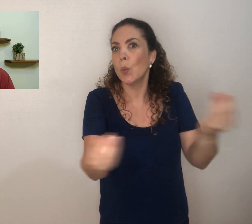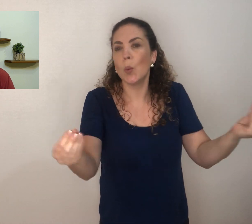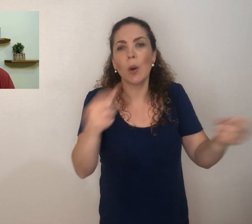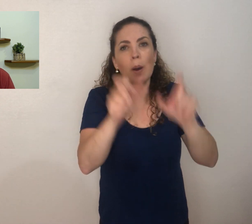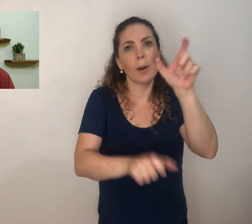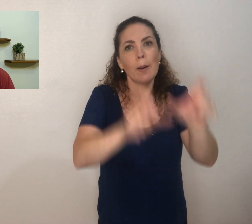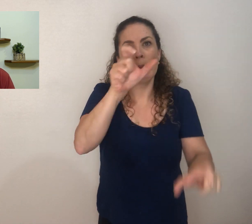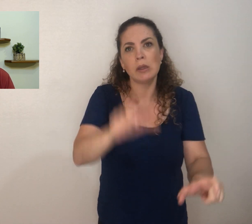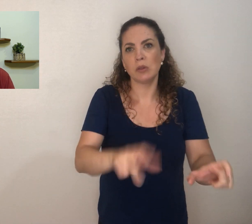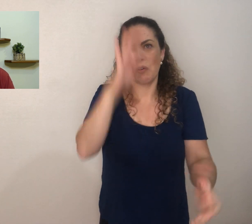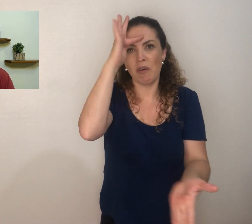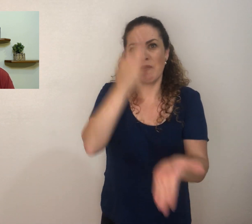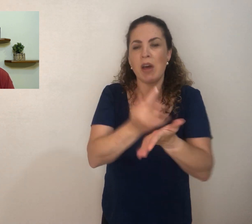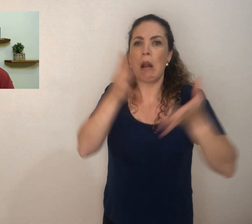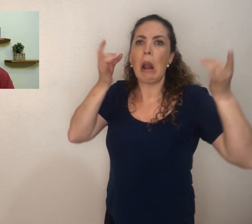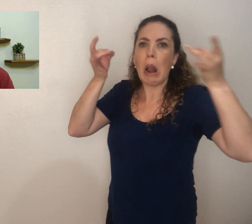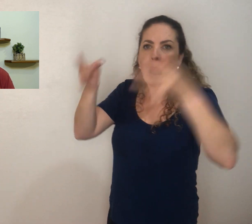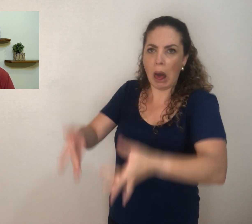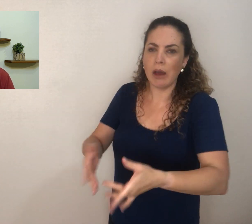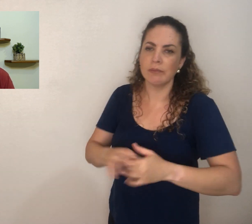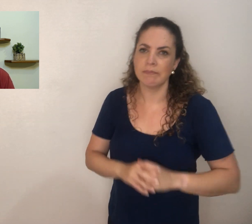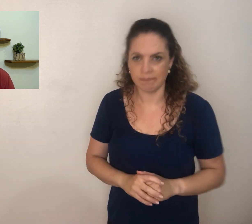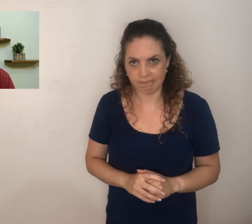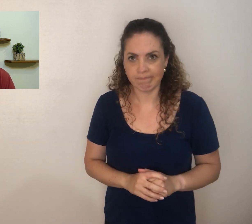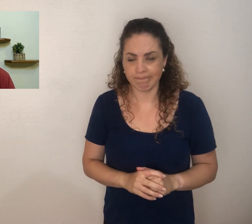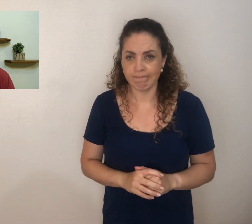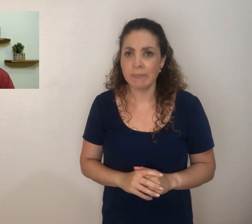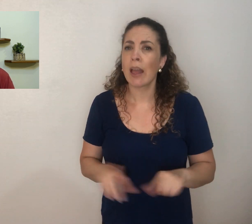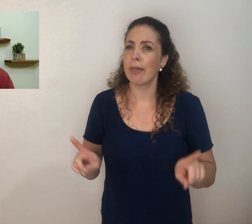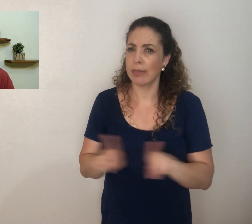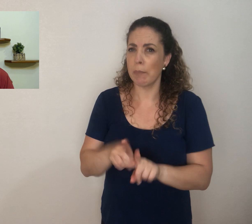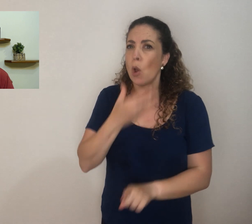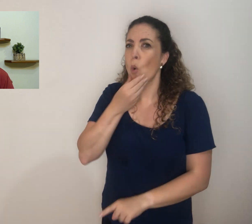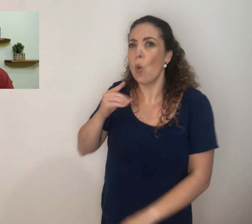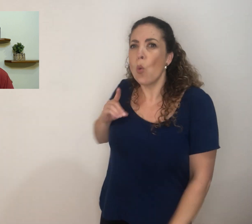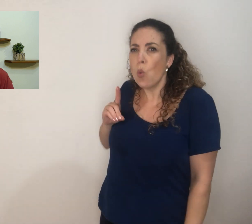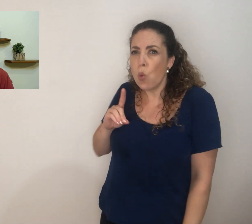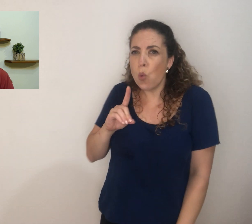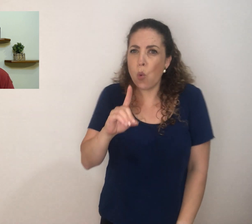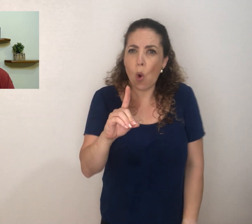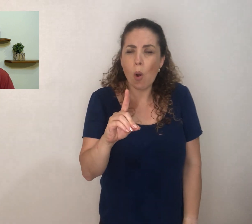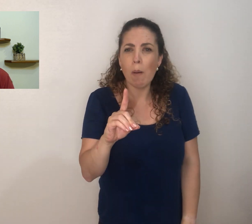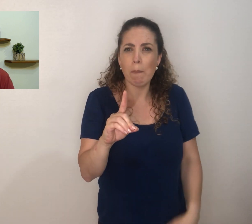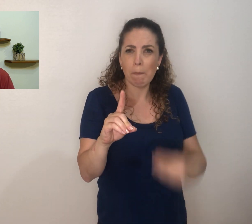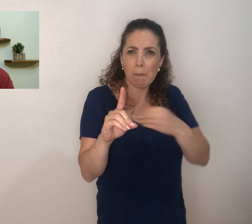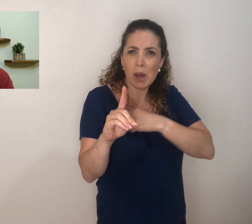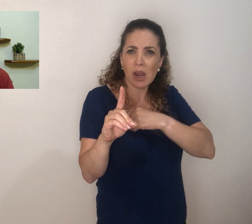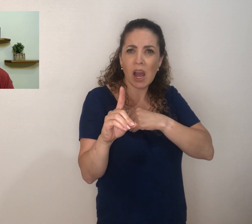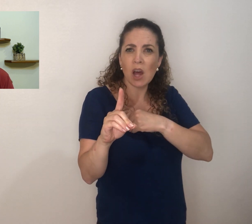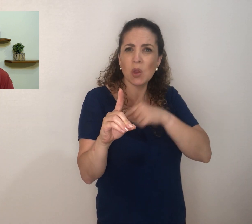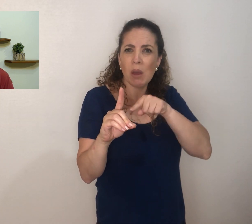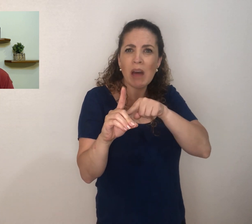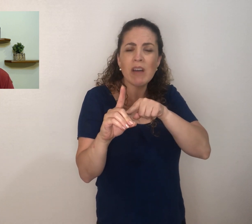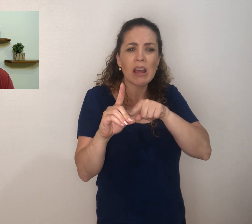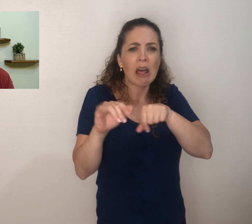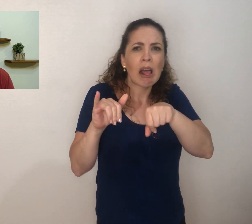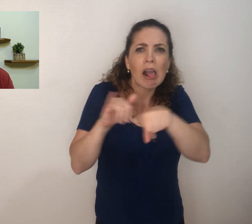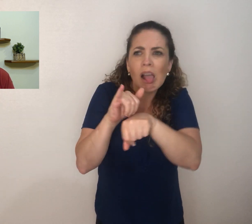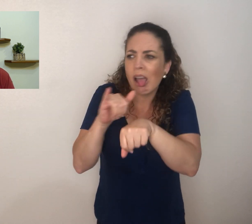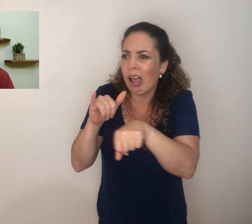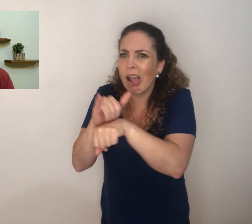se manifestar e diz que enganará a muitos. Então, muitos destes